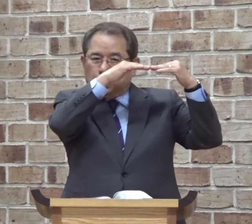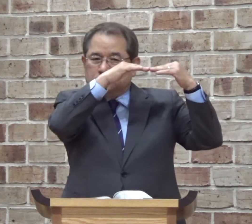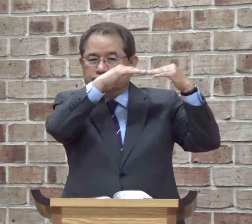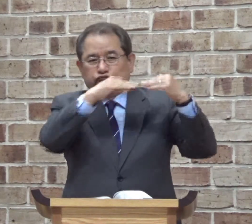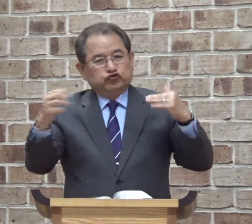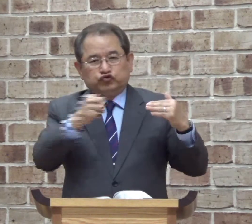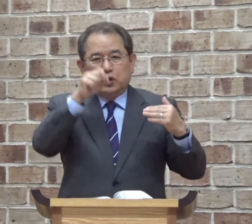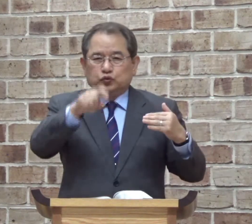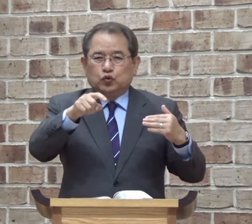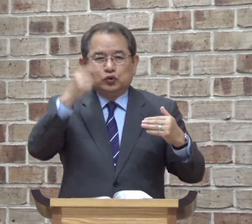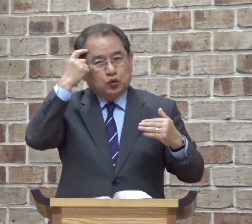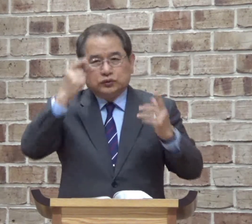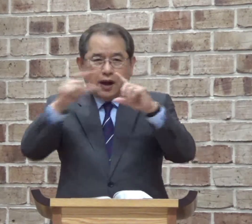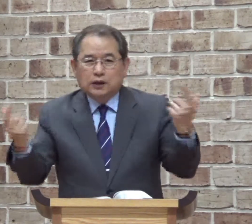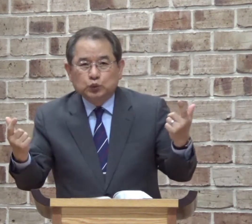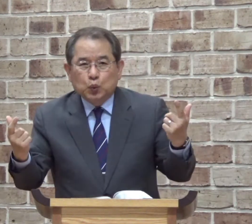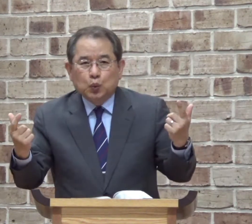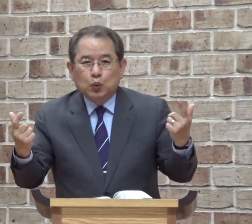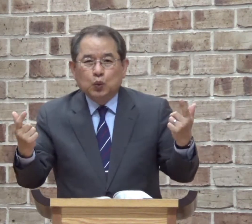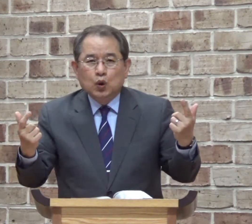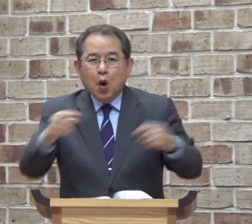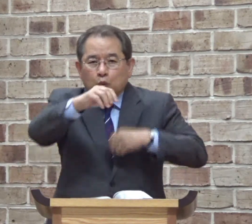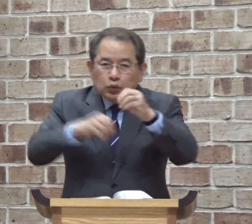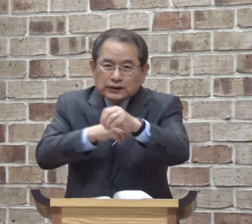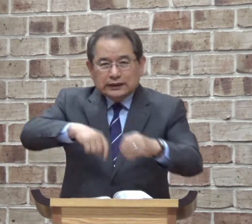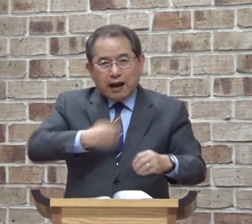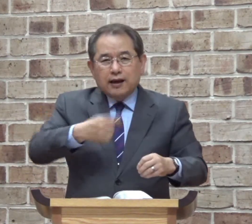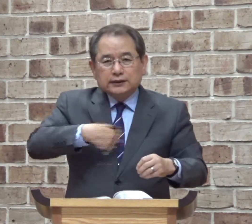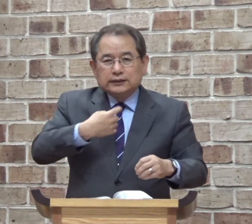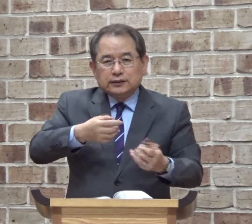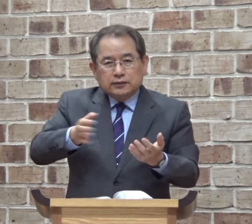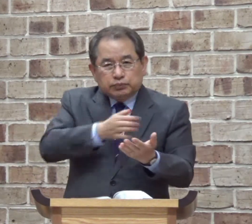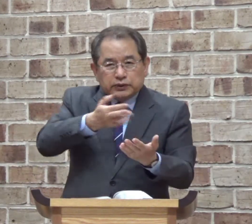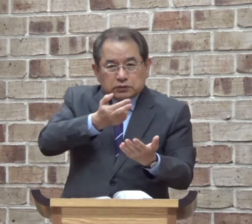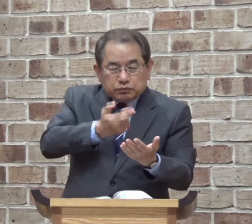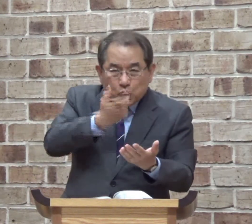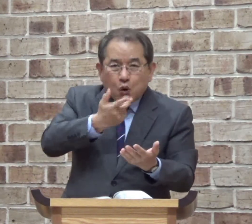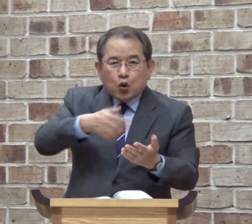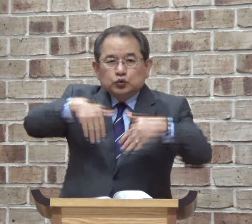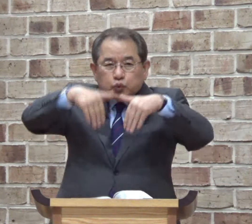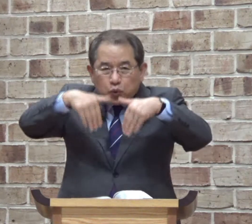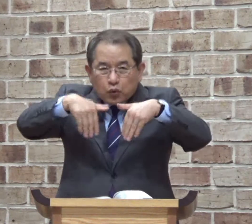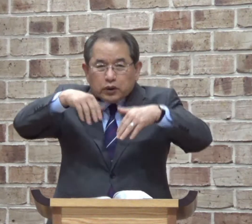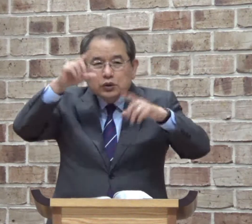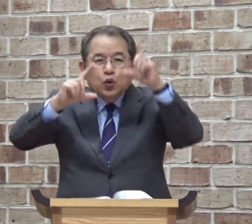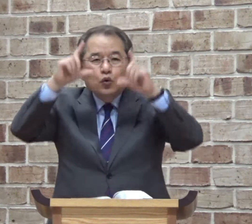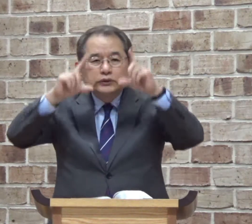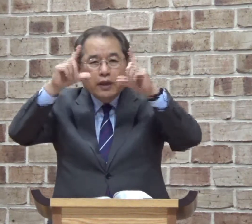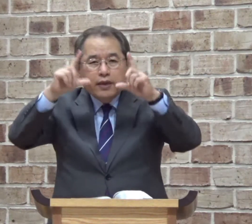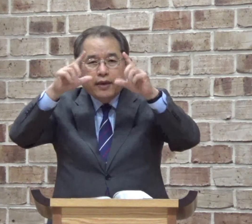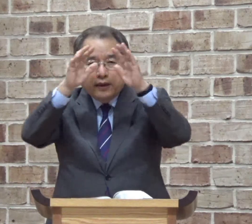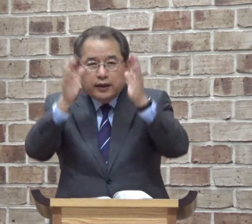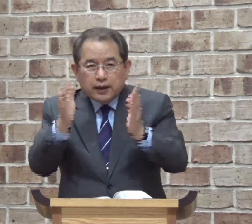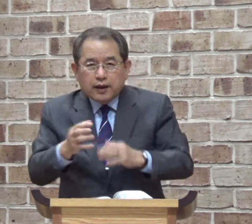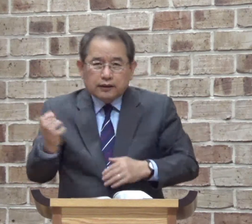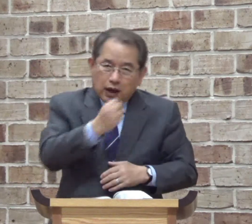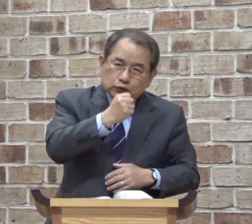사람들과 같이 되셨고 사람의 모양으로 나타나 자기를 낮추시고 죽기까지 복종하셨으니